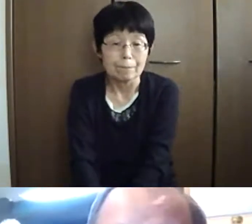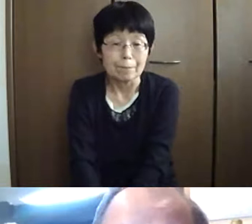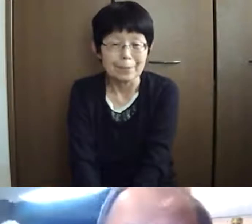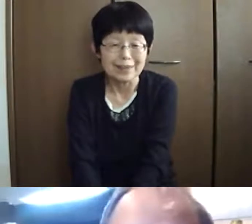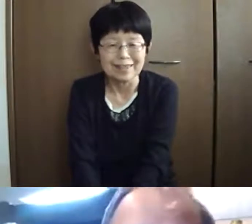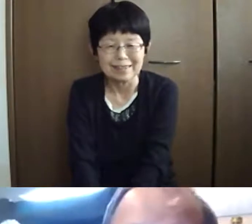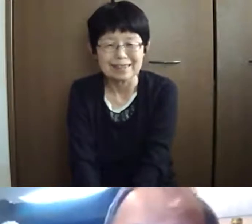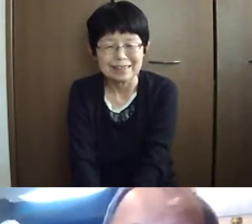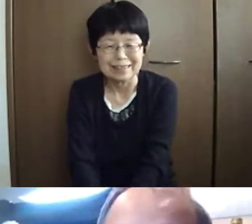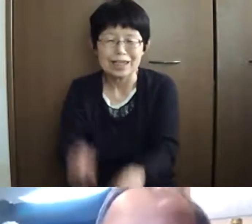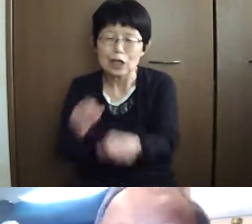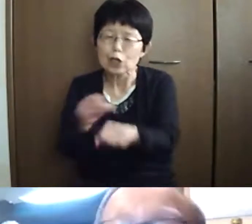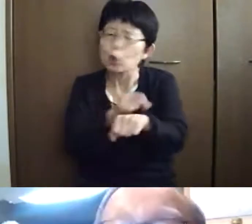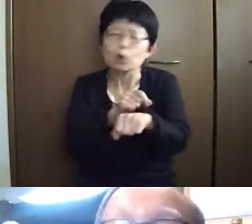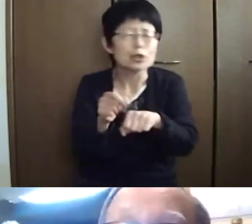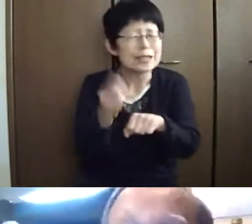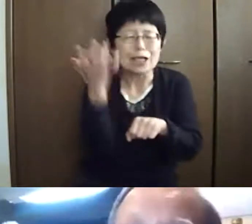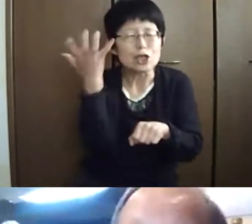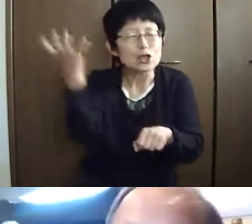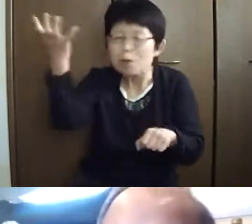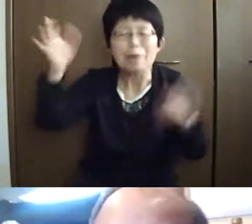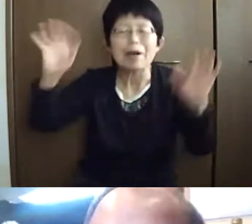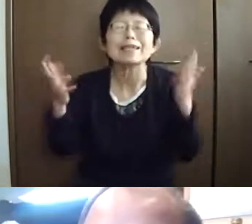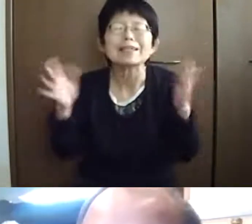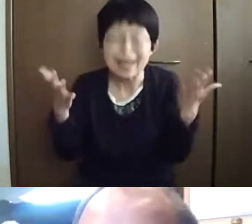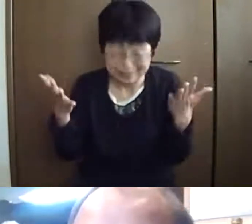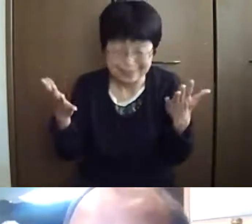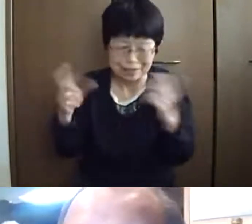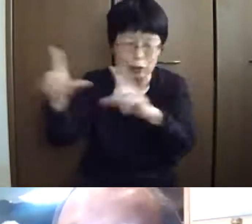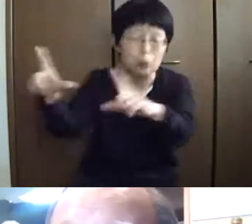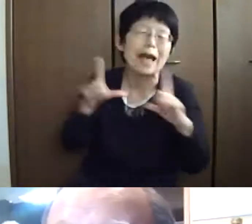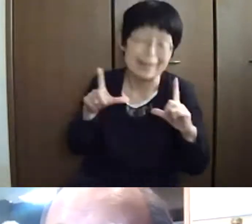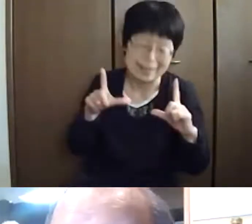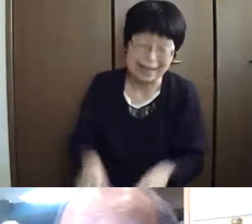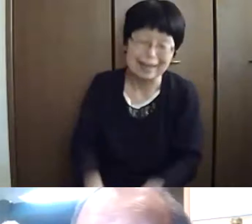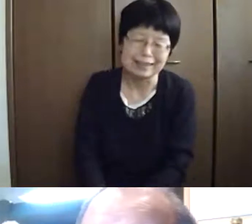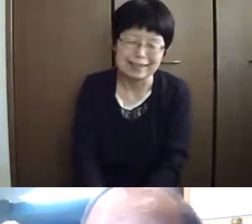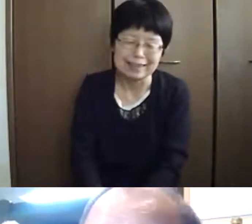特に夢はないみたいなんですけどね。特に夢はなく